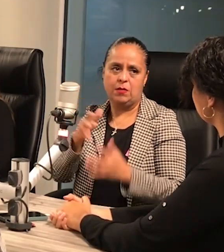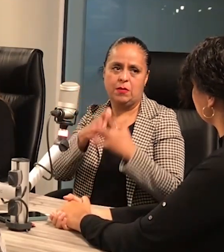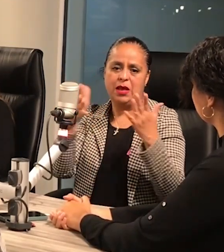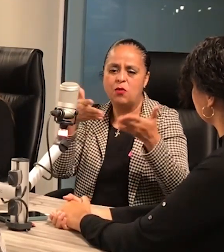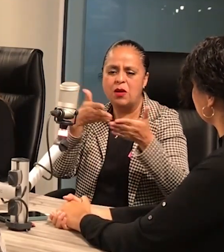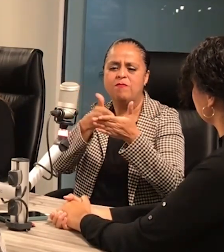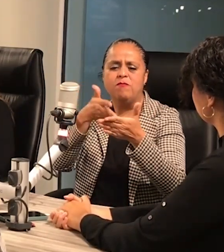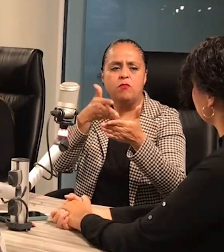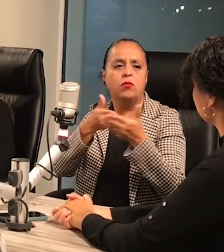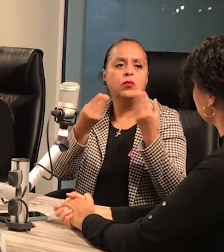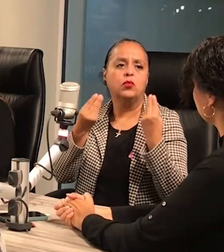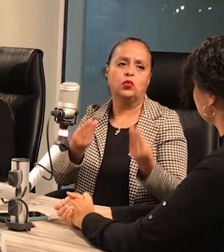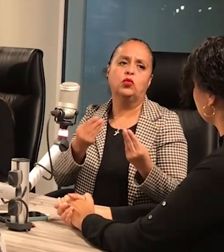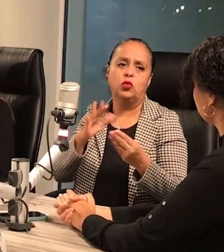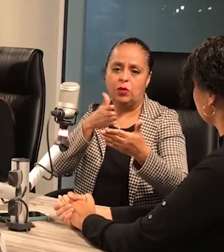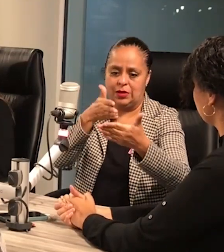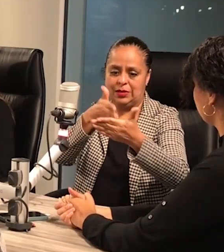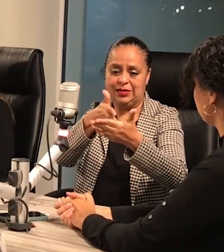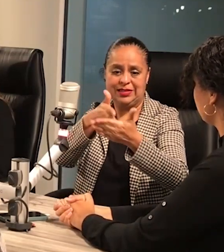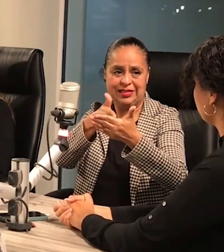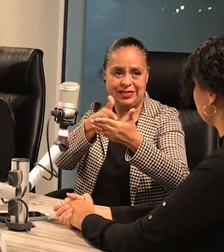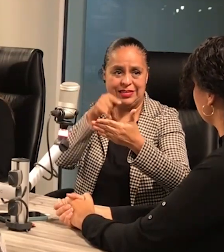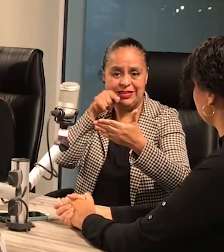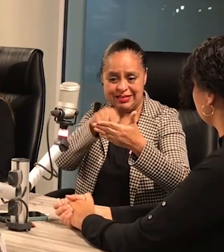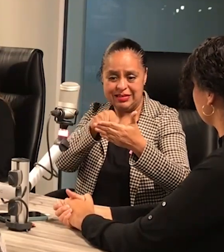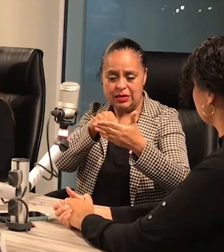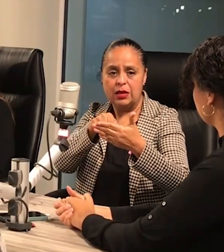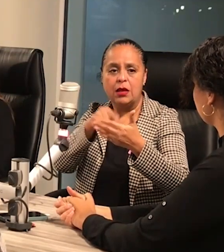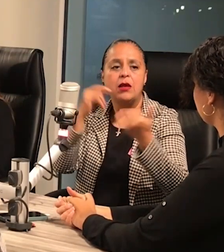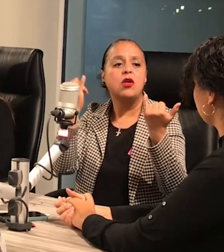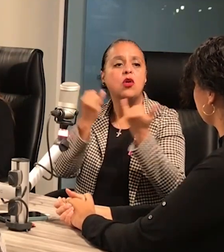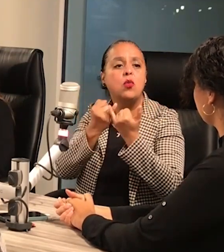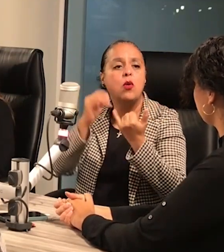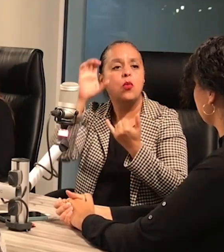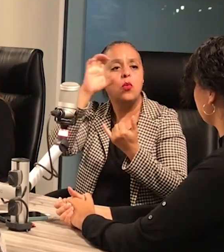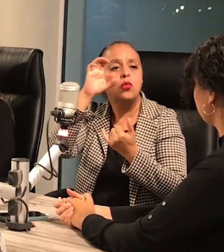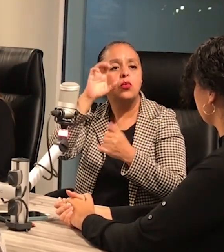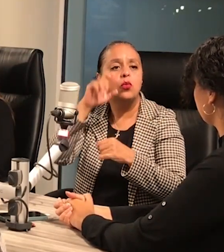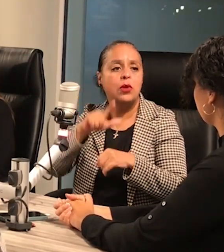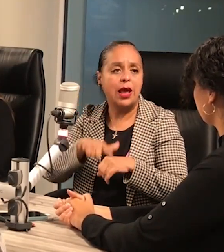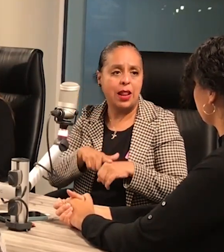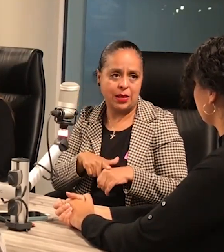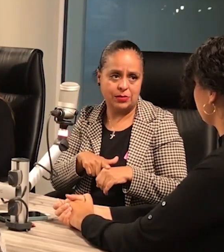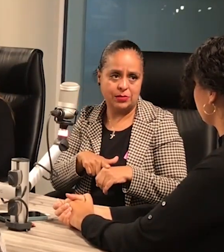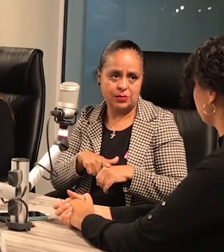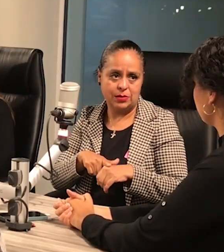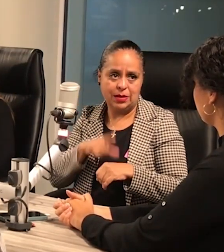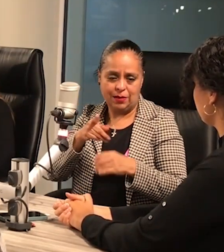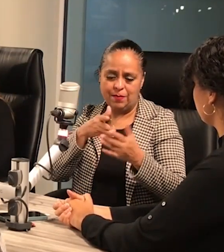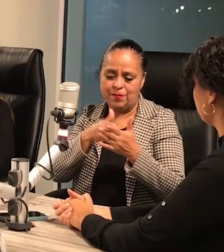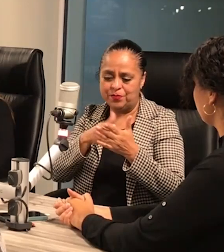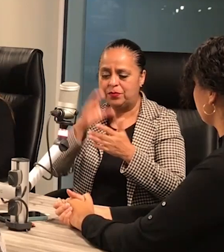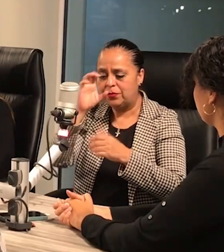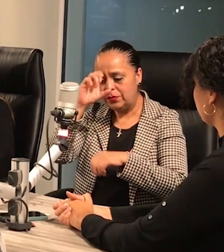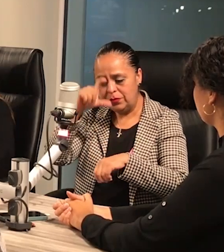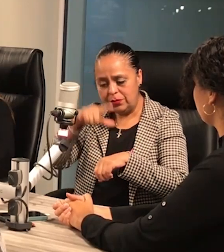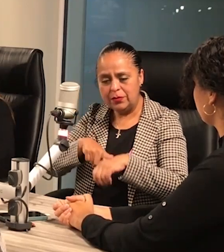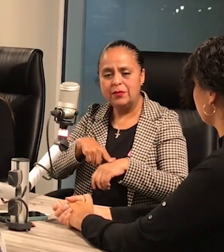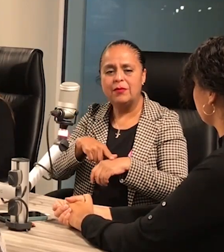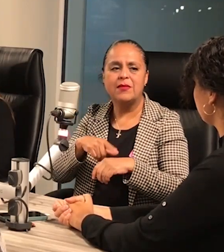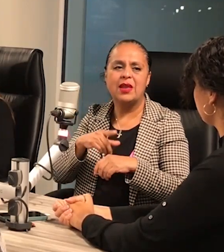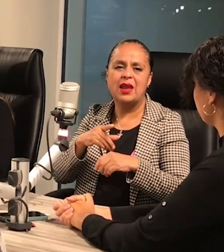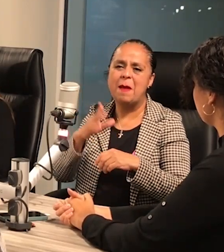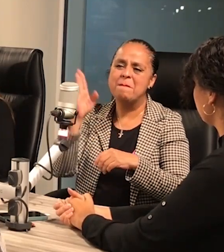barreras, que no solo son barreras estructurales, sino que también son barreras culturales, en las que nos enfrentamos a